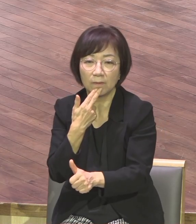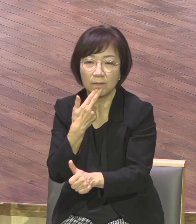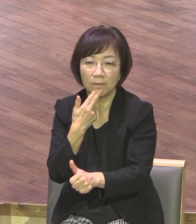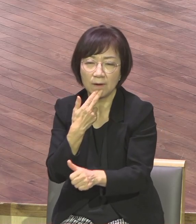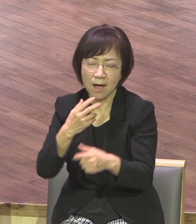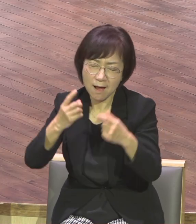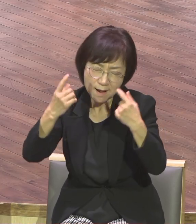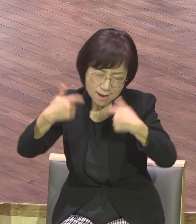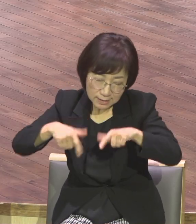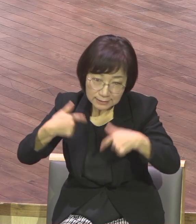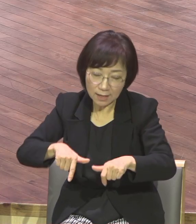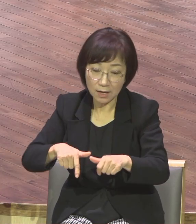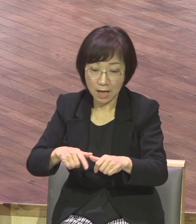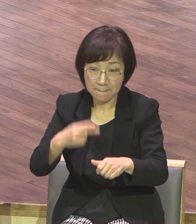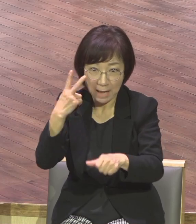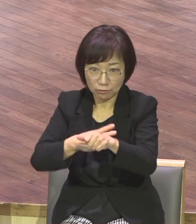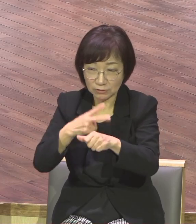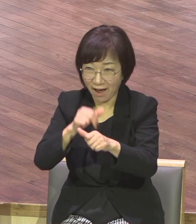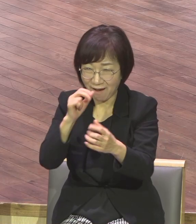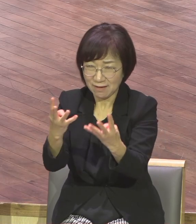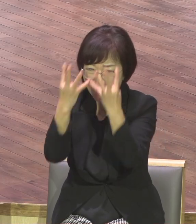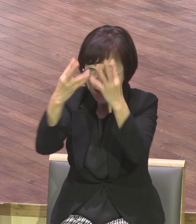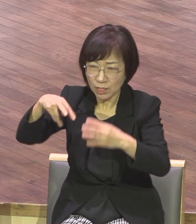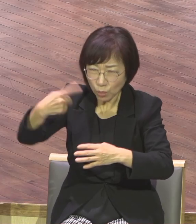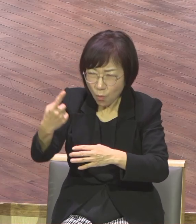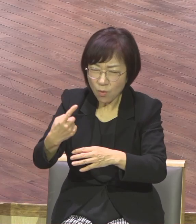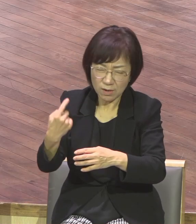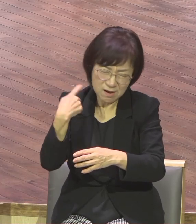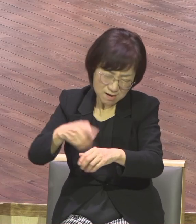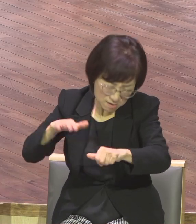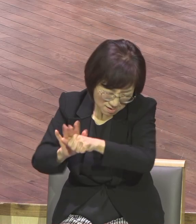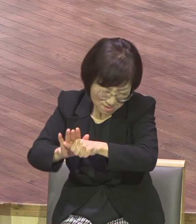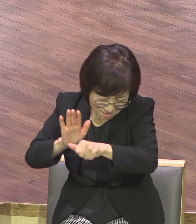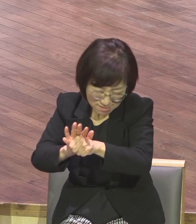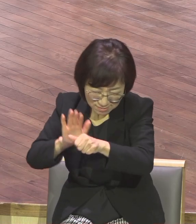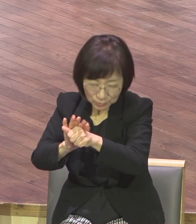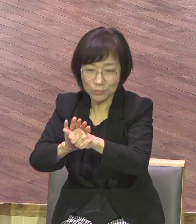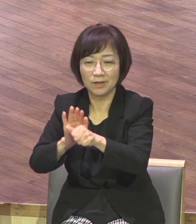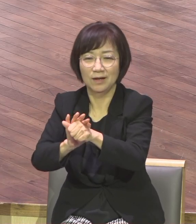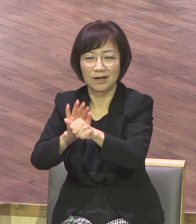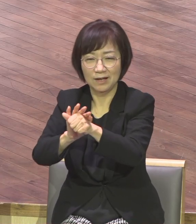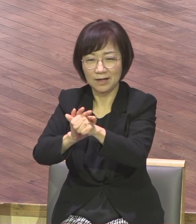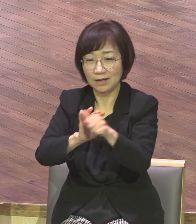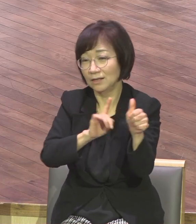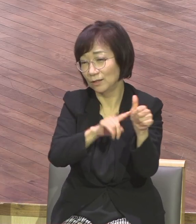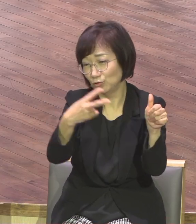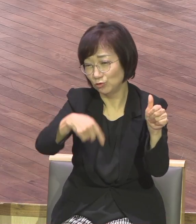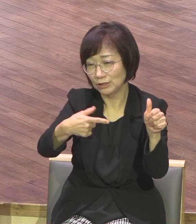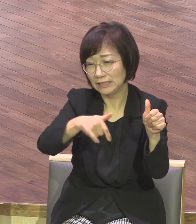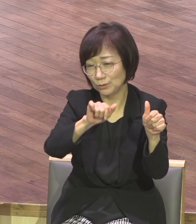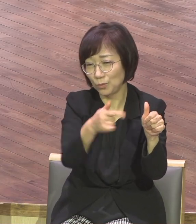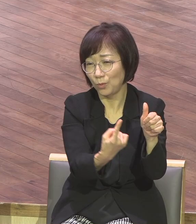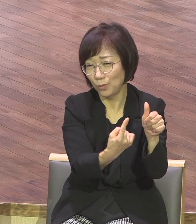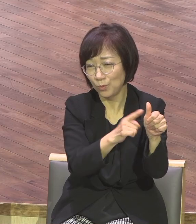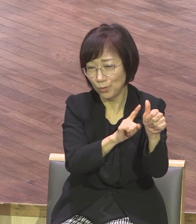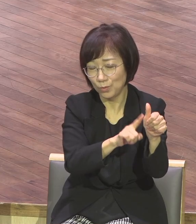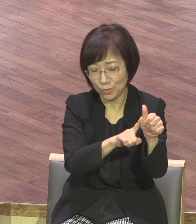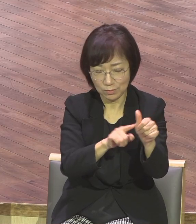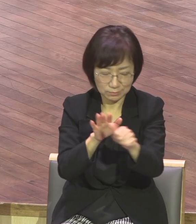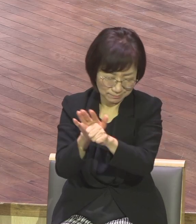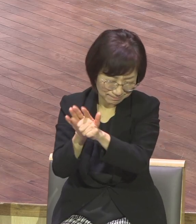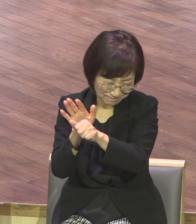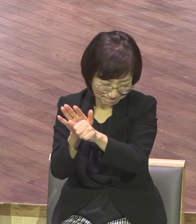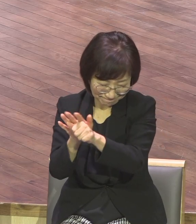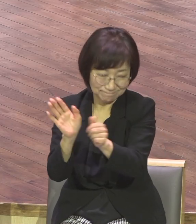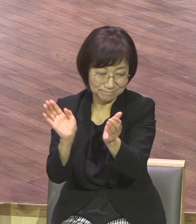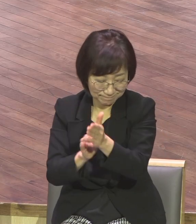돼가지고 바울의 손발 역할을 다 했습니다. 그 열악한 환경 가운데서. 디도서 3장